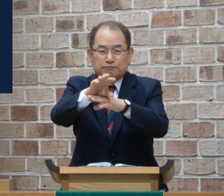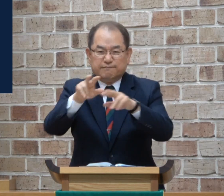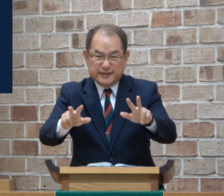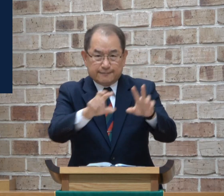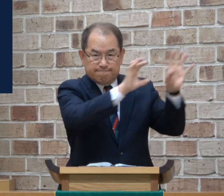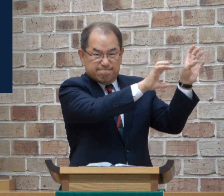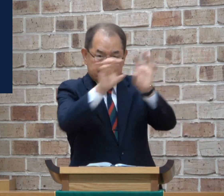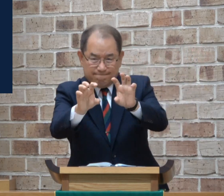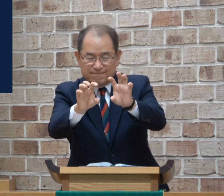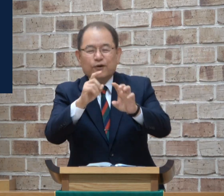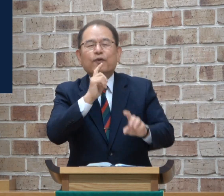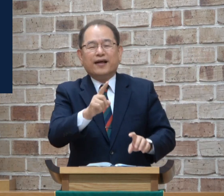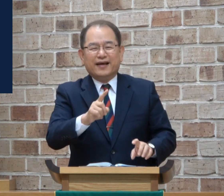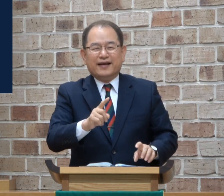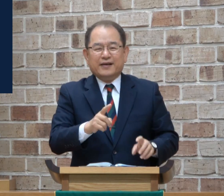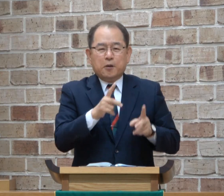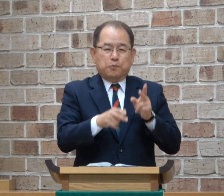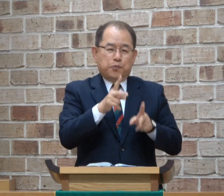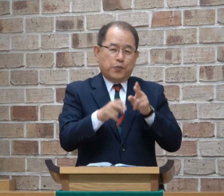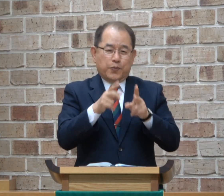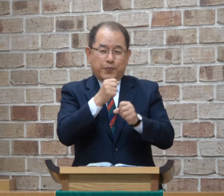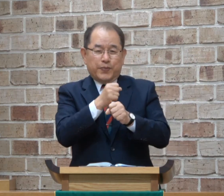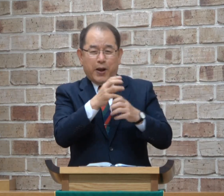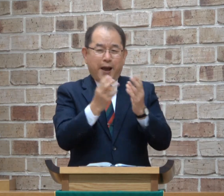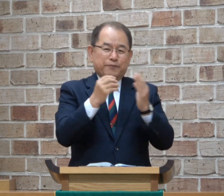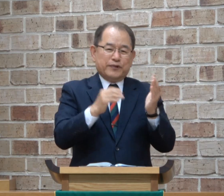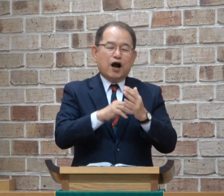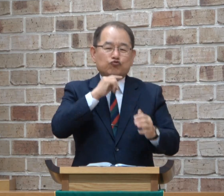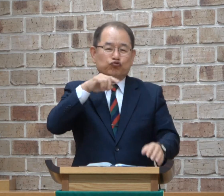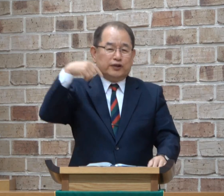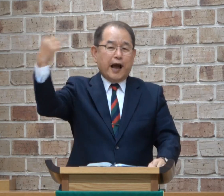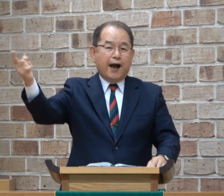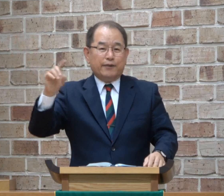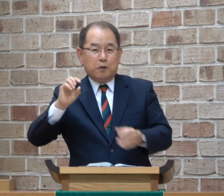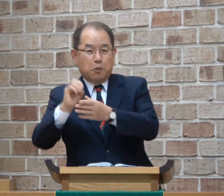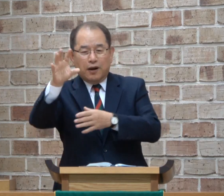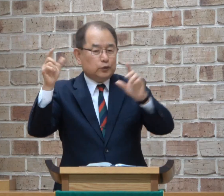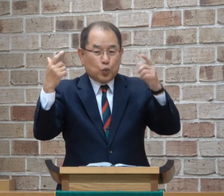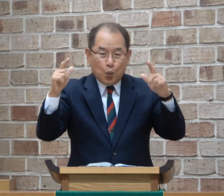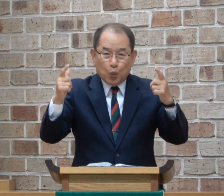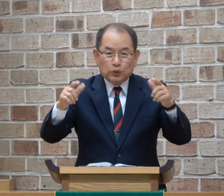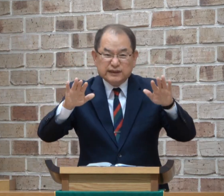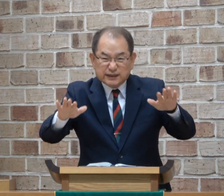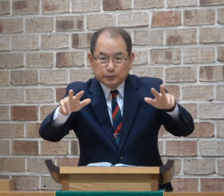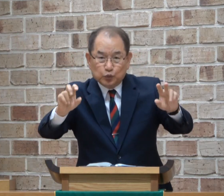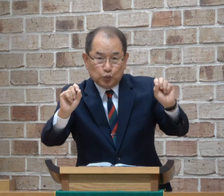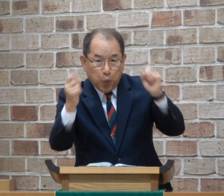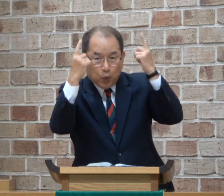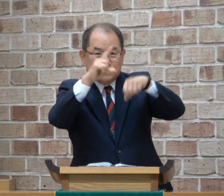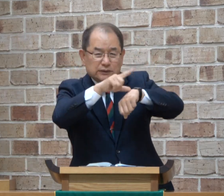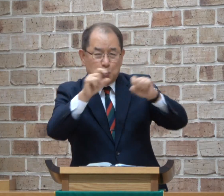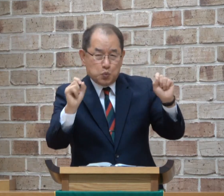그것을 편집해서 내보내는 것이 아니라 지금 동시에 그 방송을 하고 있을